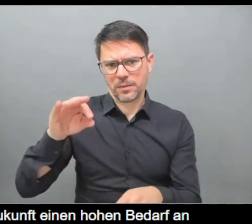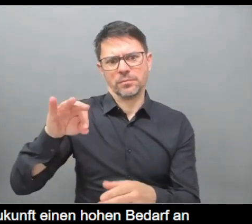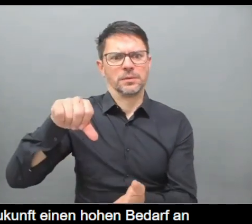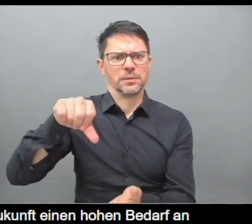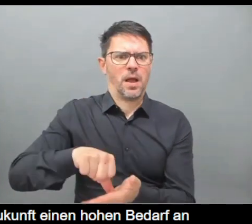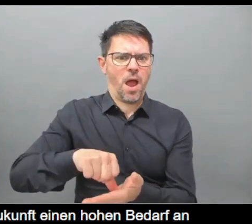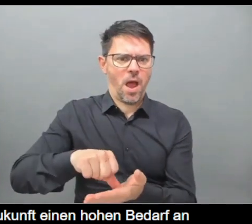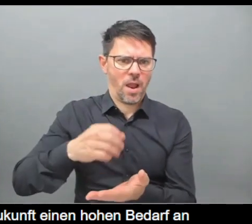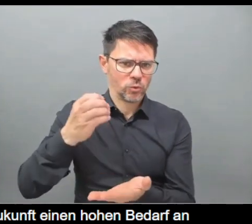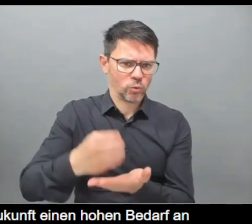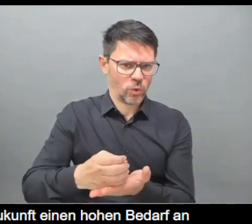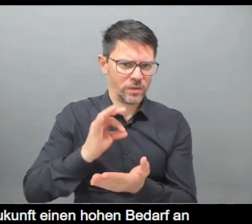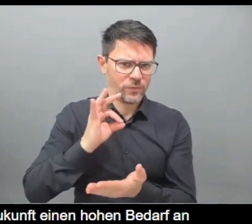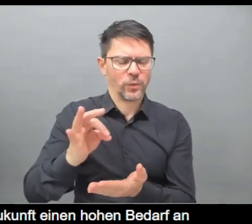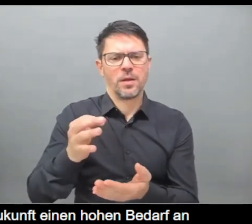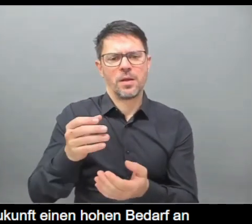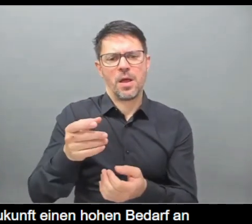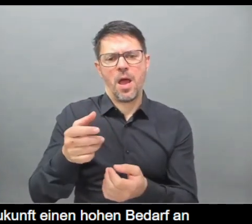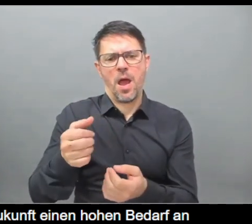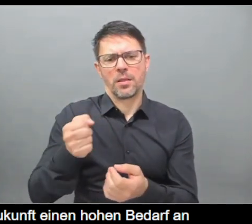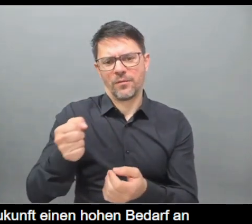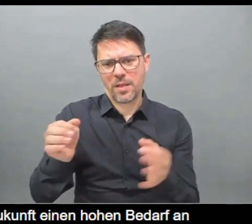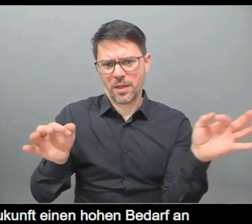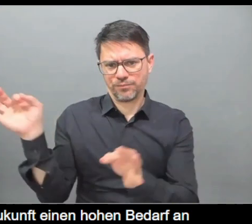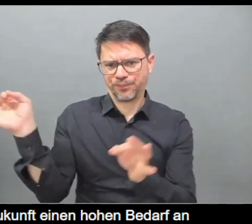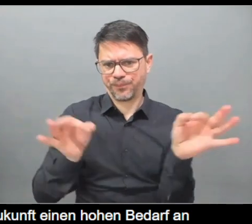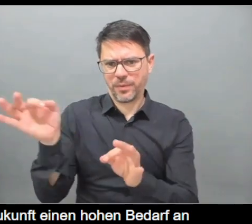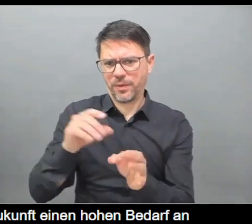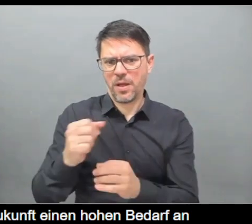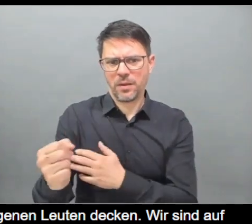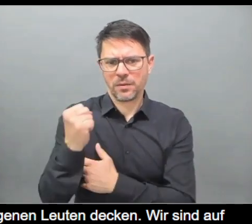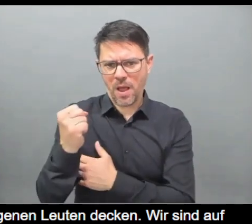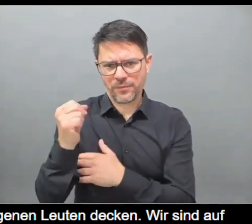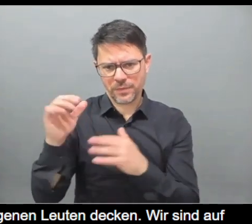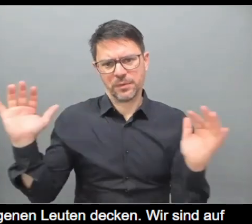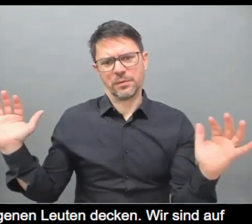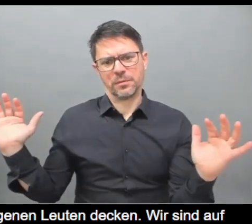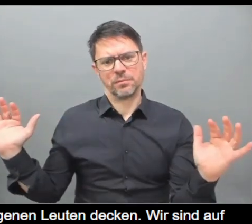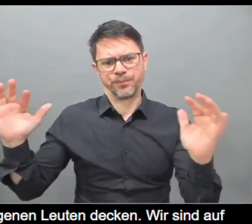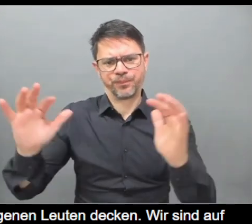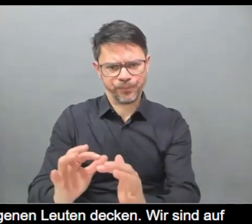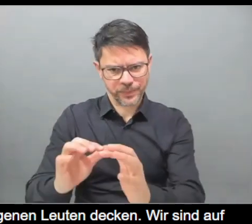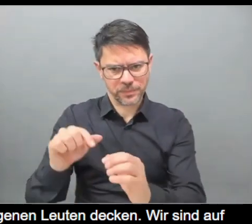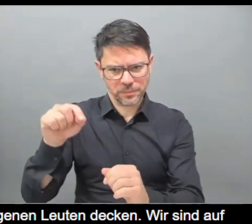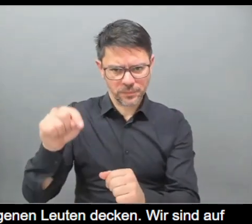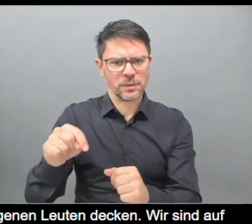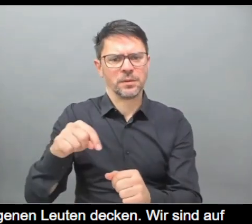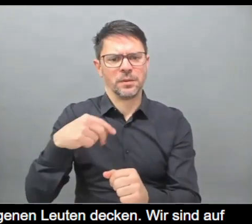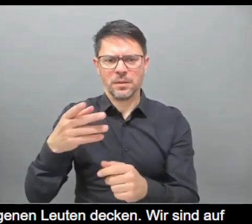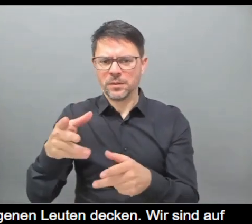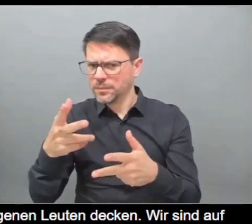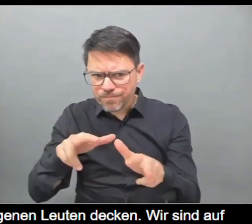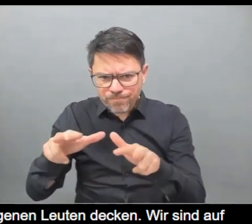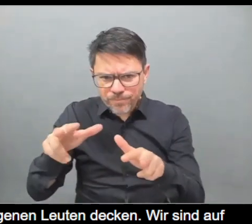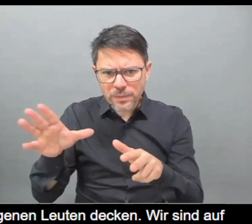Ausländerrechts der Einwanderung bis zur Anerkennung der Berufsabschlüsse gemeinsam mit Teams gebildet werden, die die Dinge optimieren, die